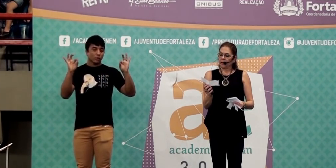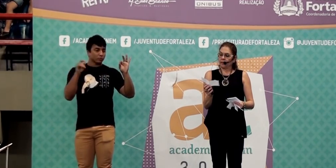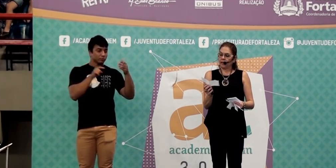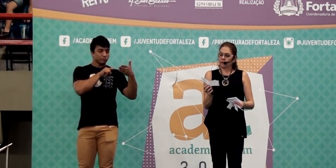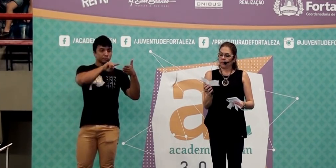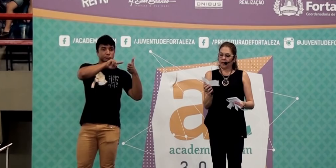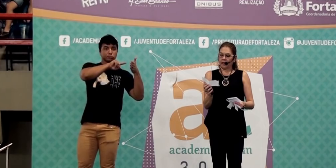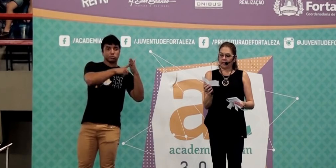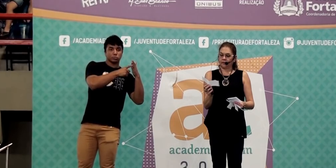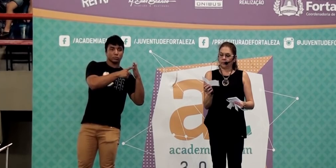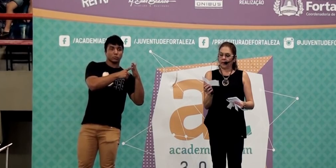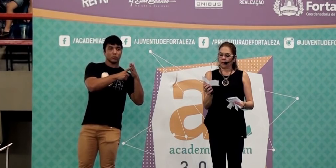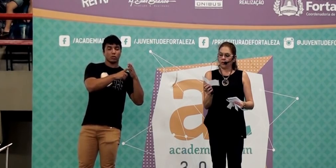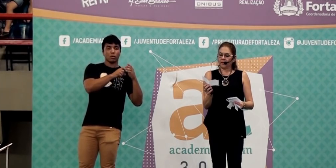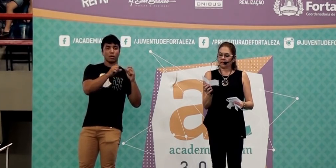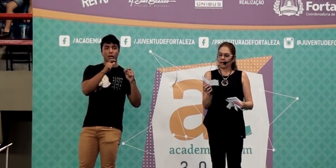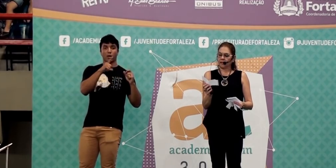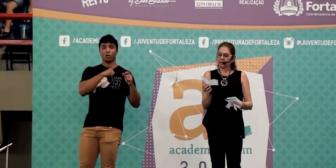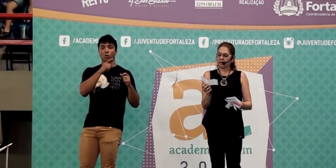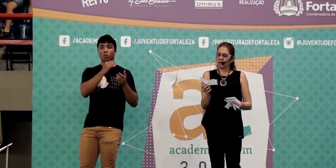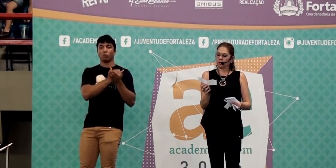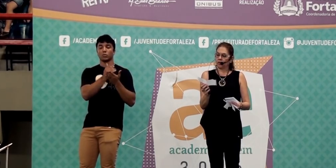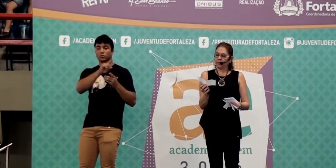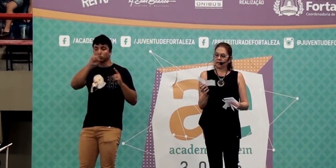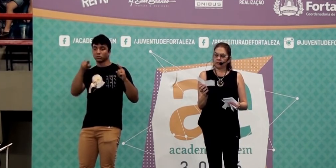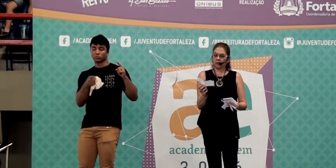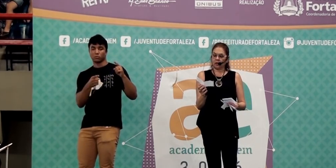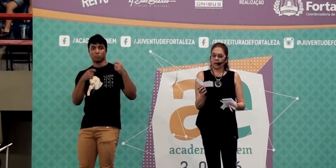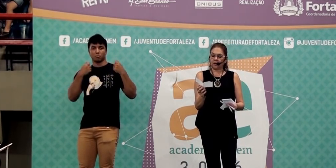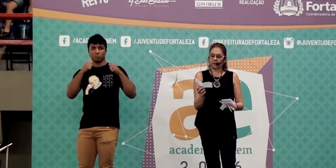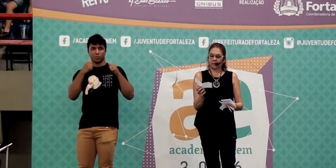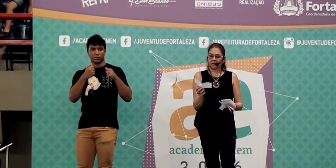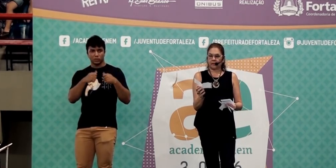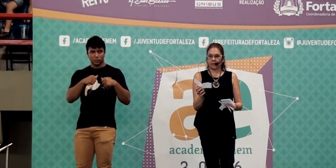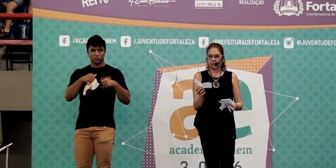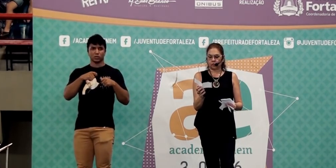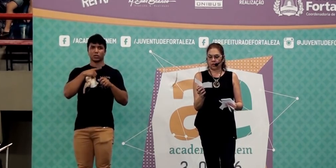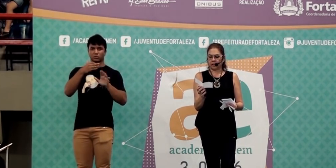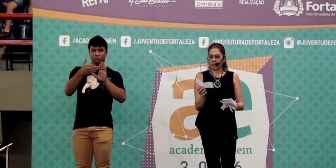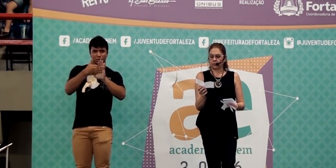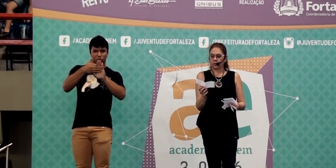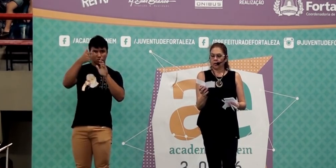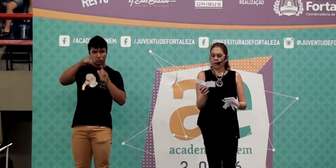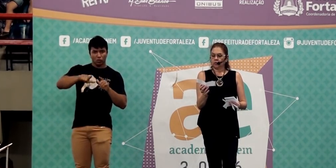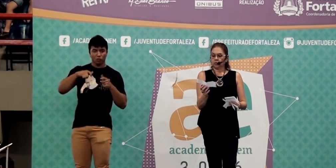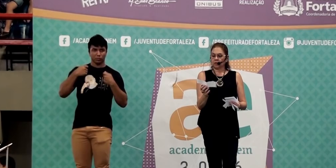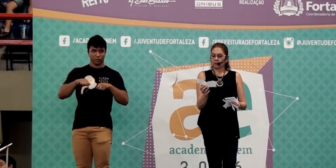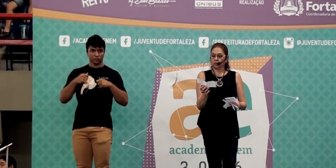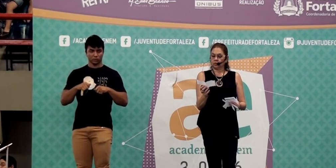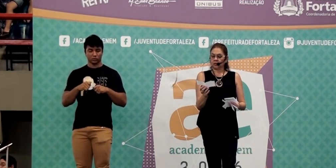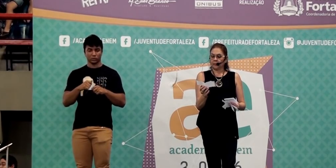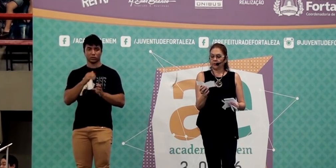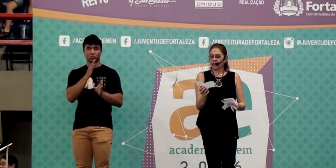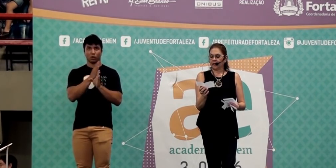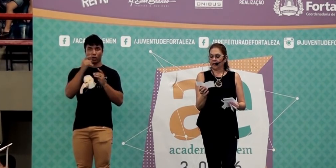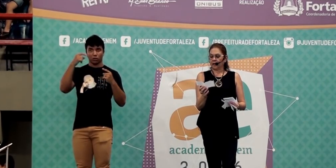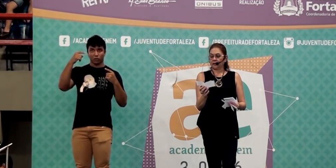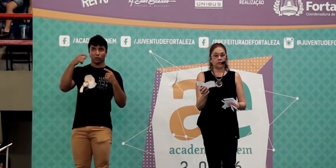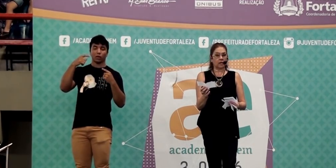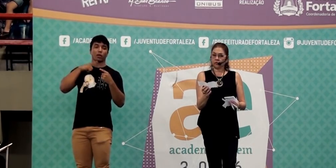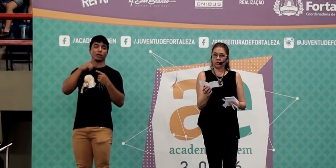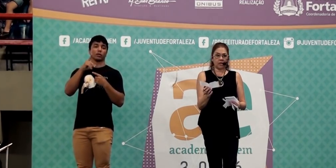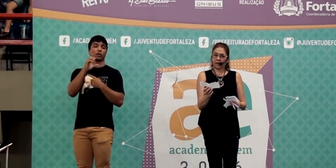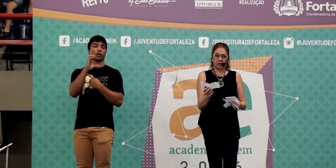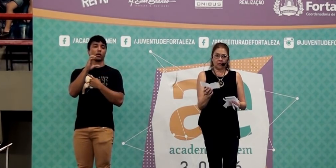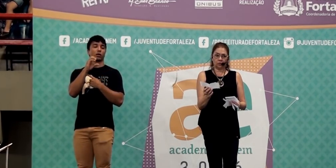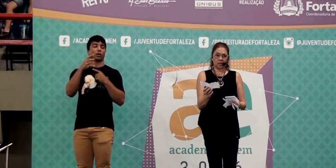sem ter terminado o parágrafo, para começar a linha seguinte, eu preciso colocar o espaçamento sugerido do tampo da caneta.